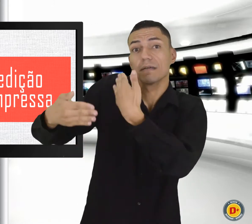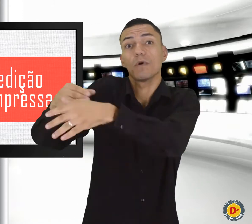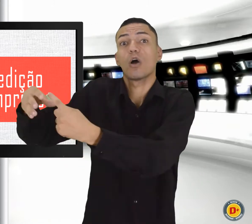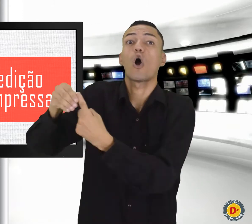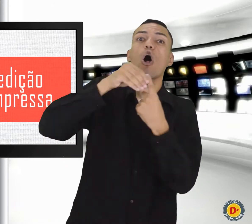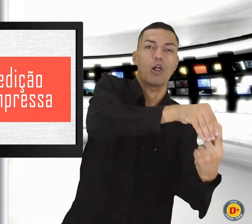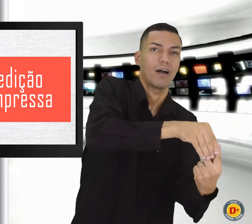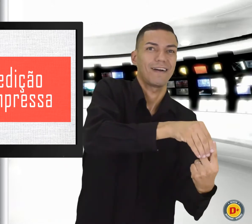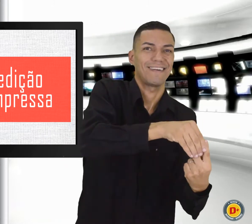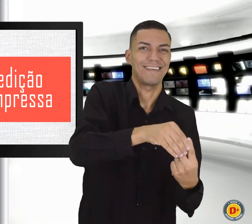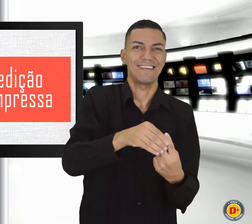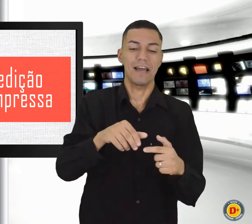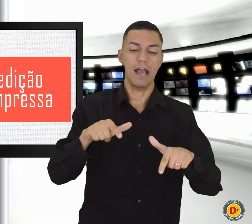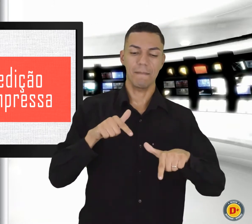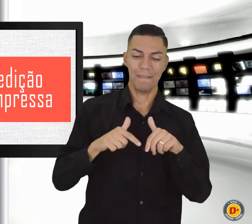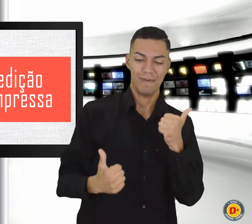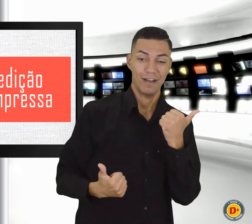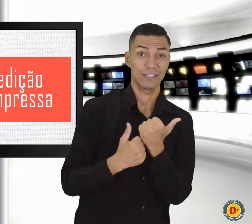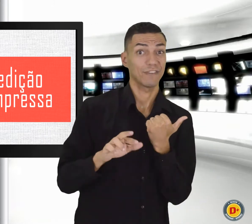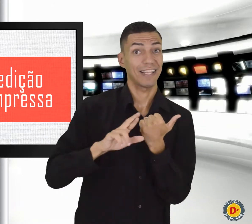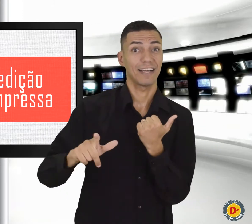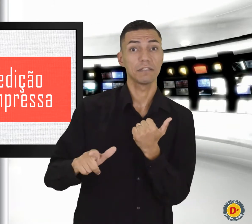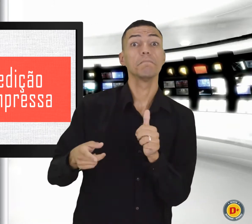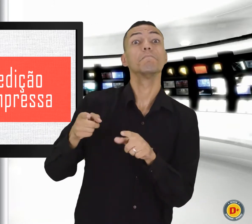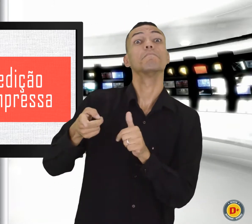caminho inverso: colocar, treinar.